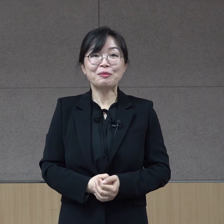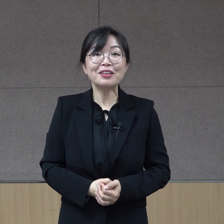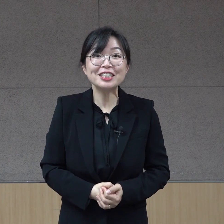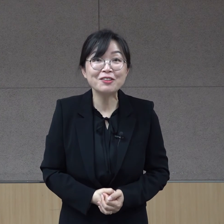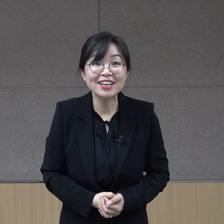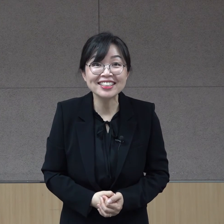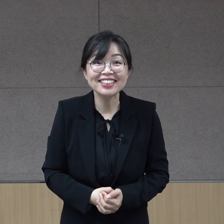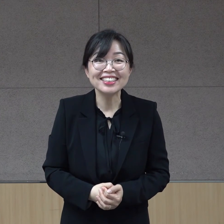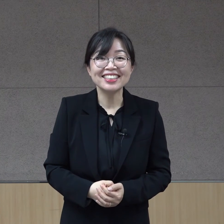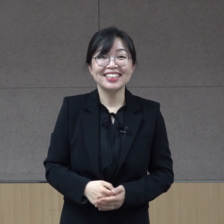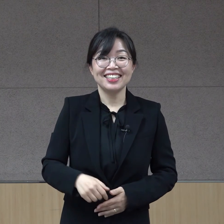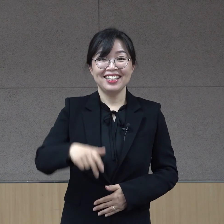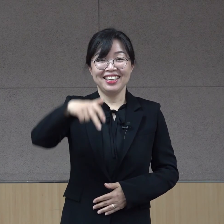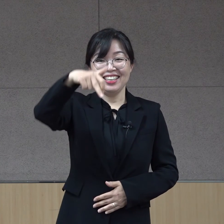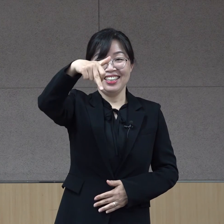그러면 지화는